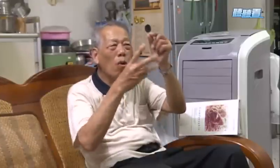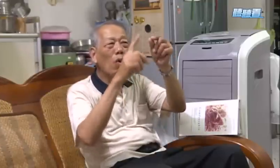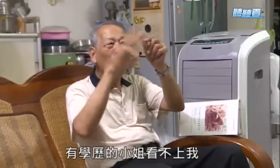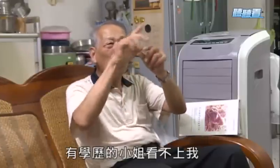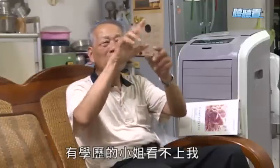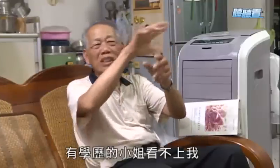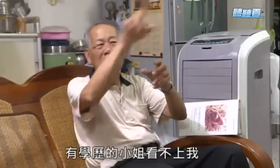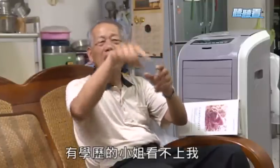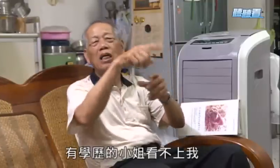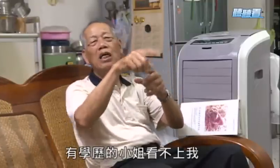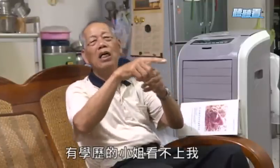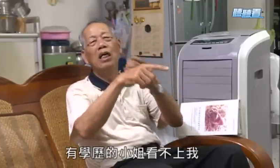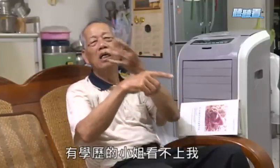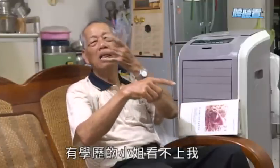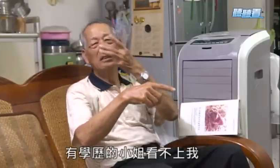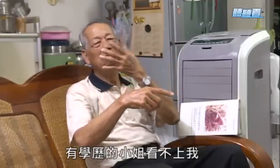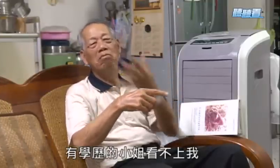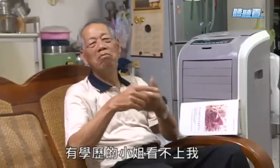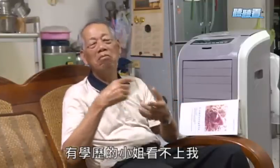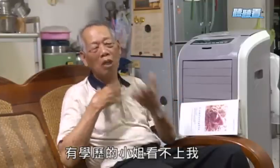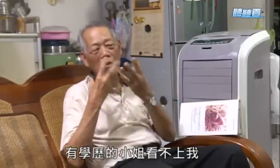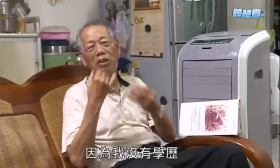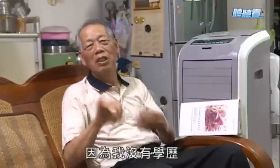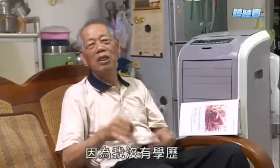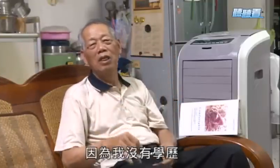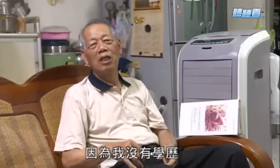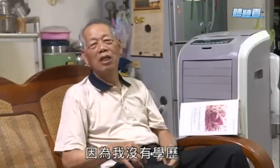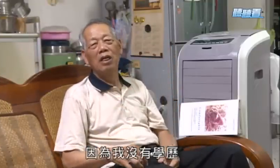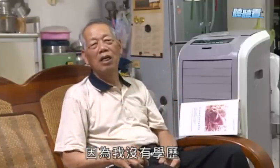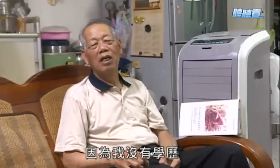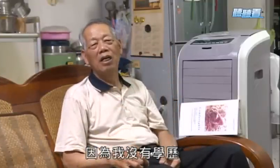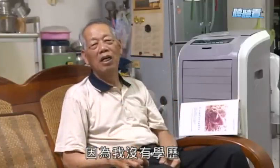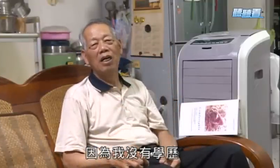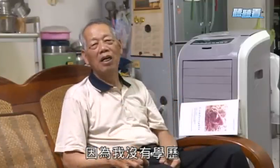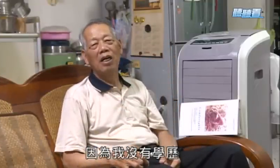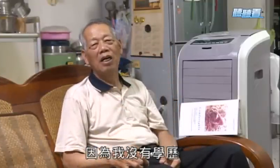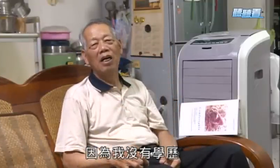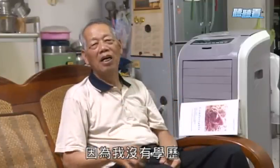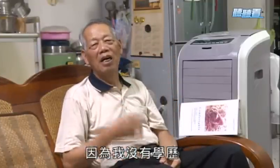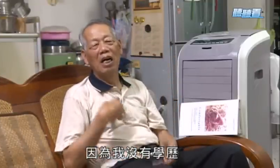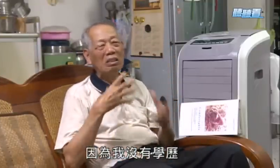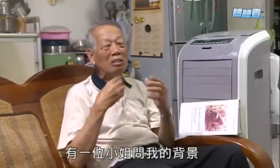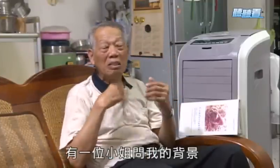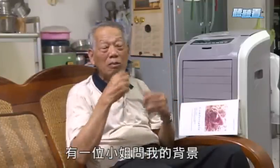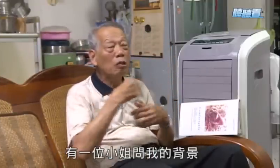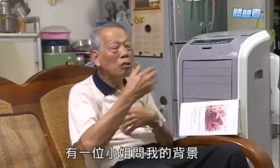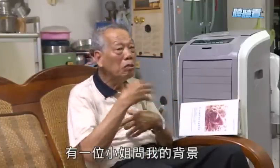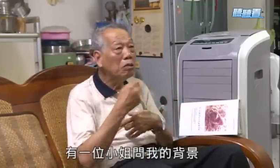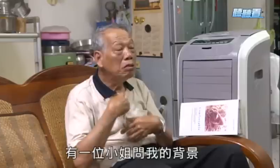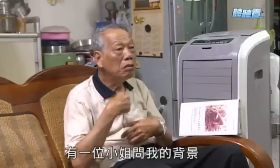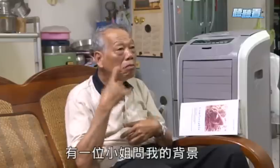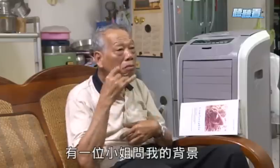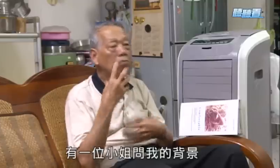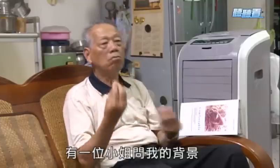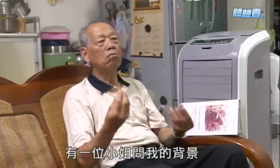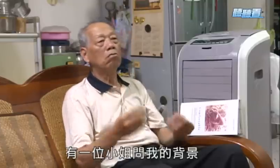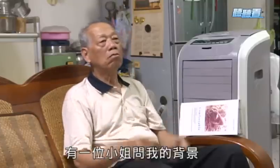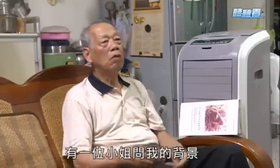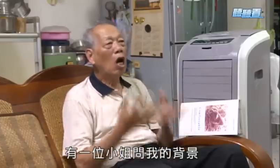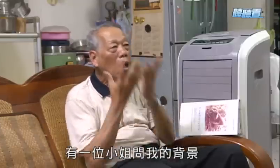有学历的小姐看不上我，因为我没有学历。有一位小姐呢问我的背景，